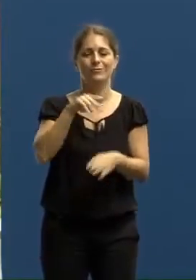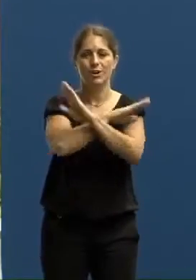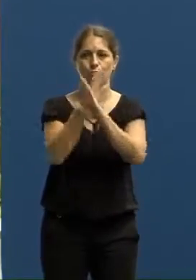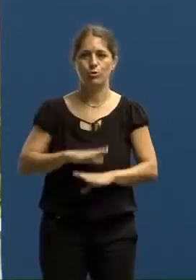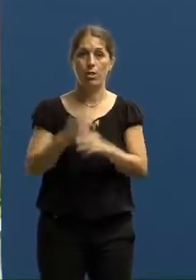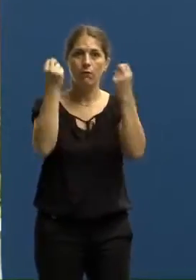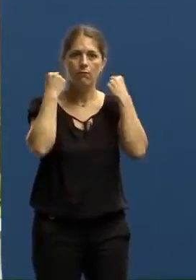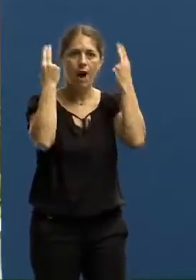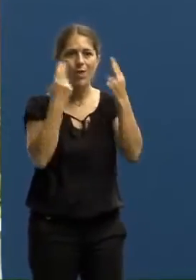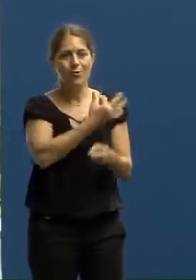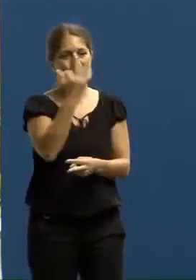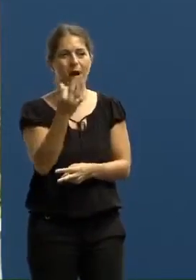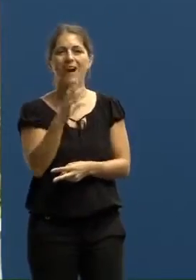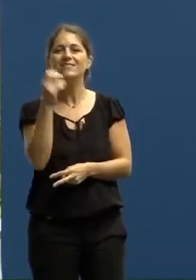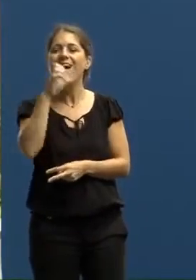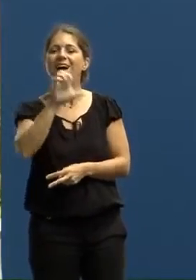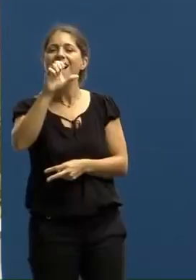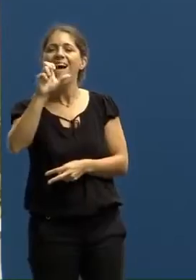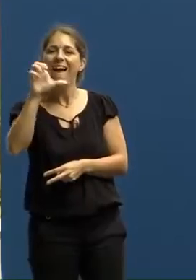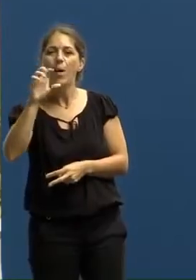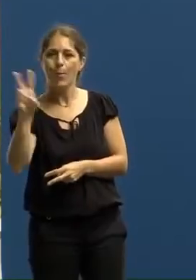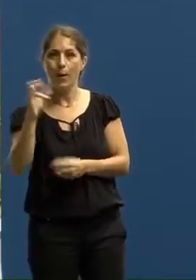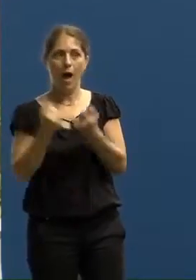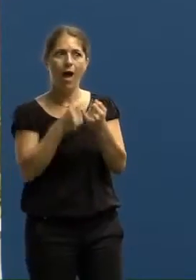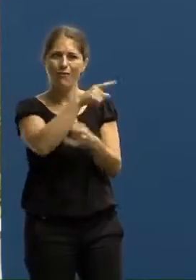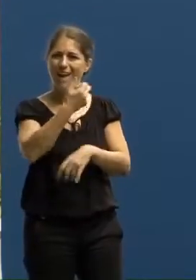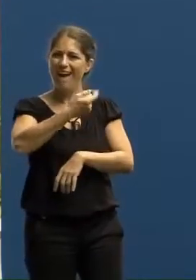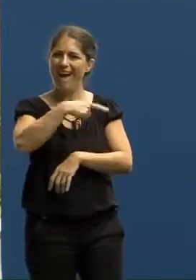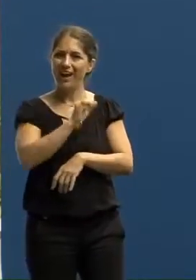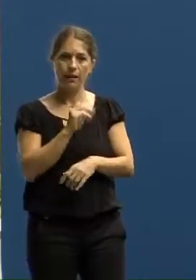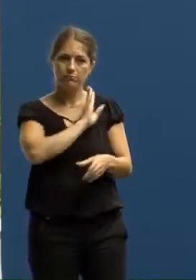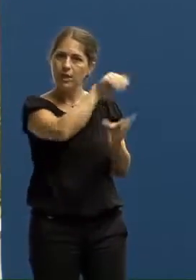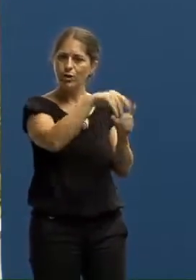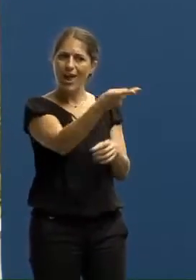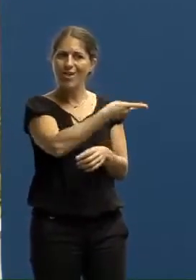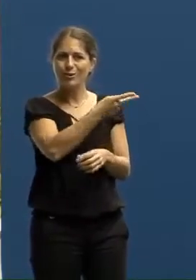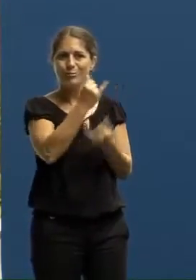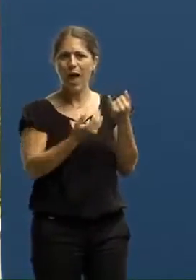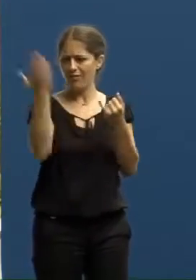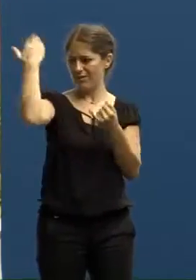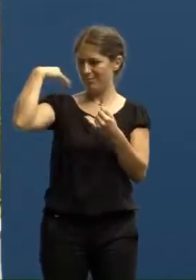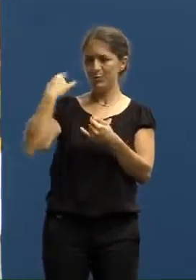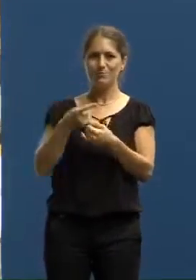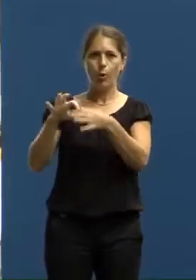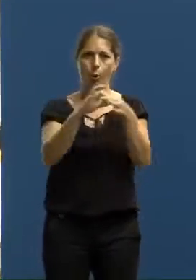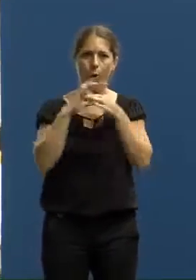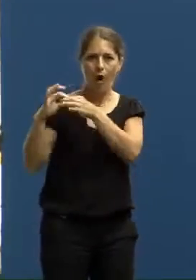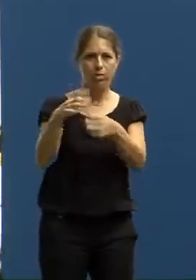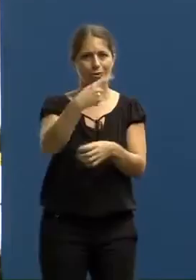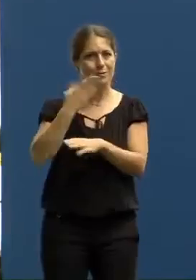Fajardo e Solla, dignos representantes de AGE, foi o primeiro proxecto de coalición que experimentou a unidade popular